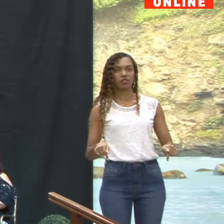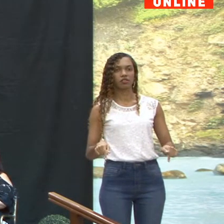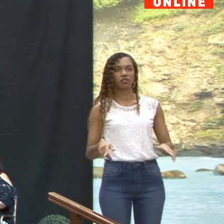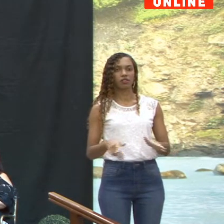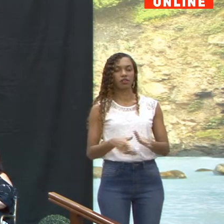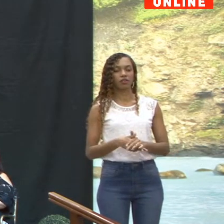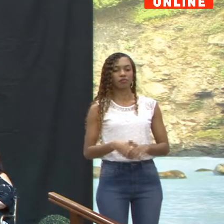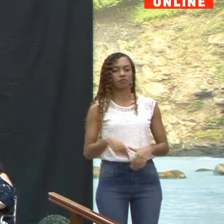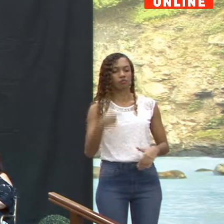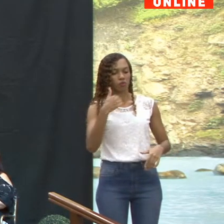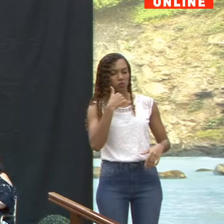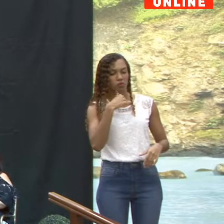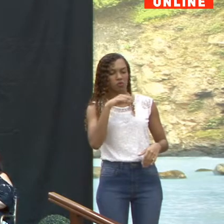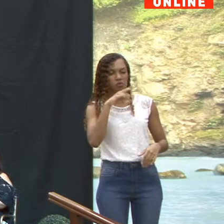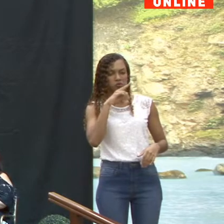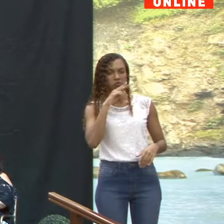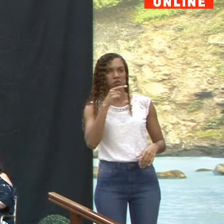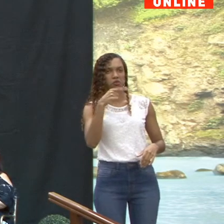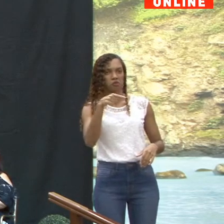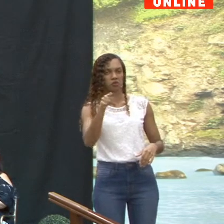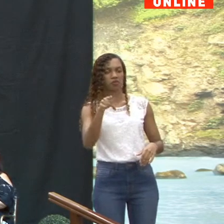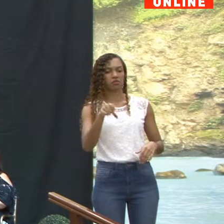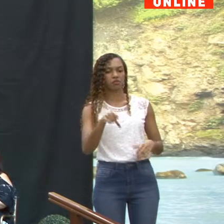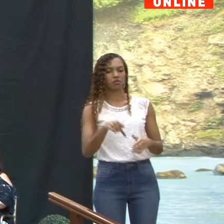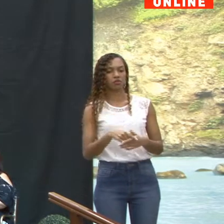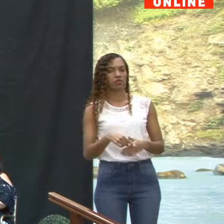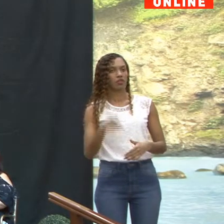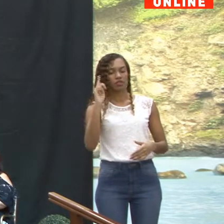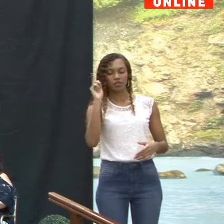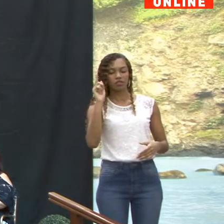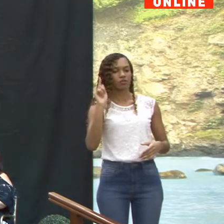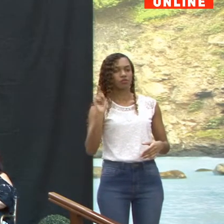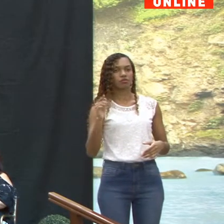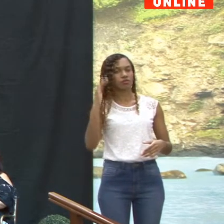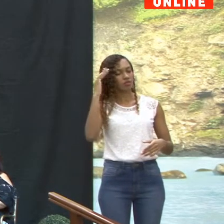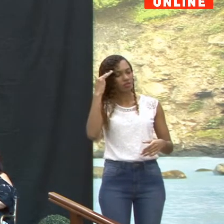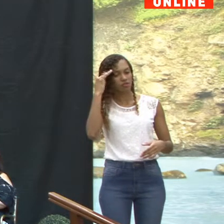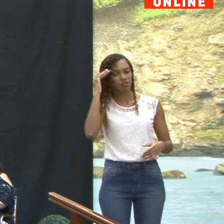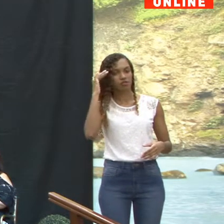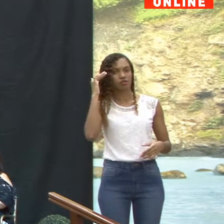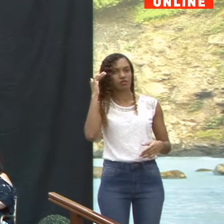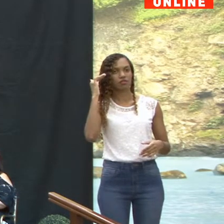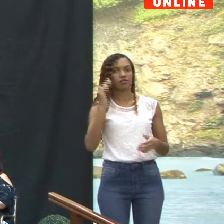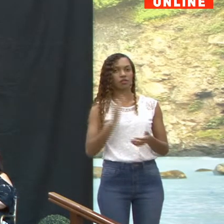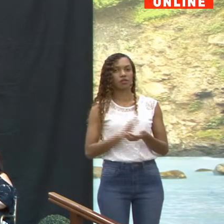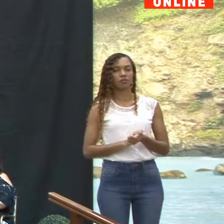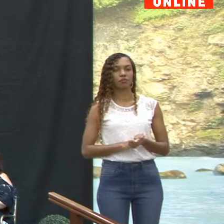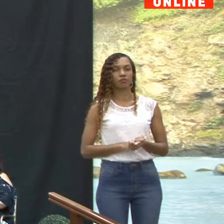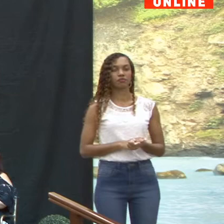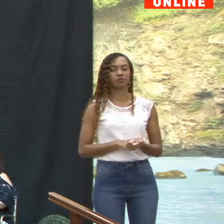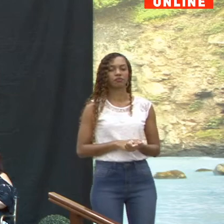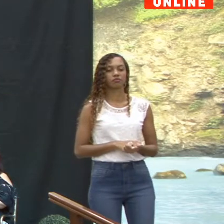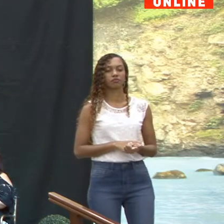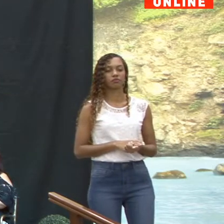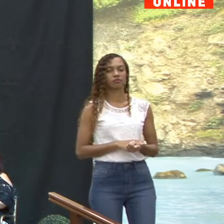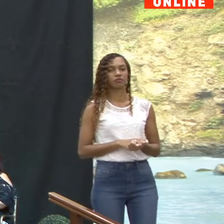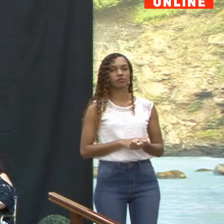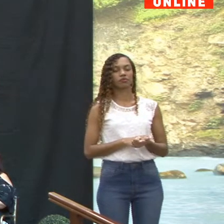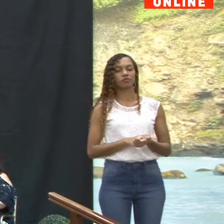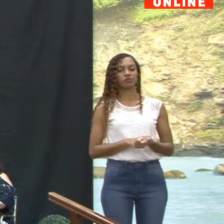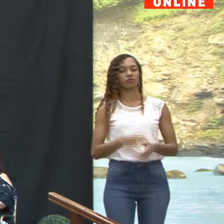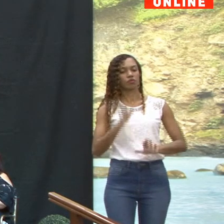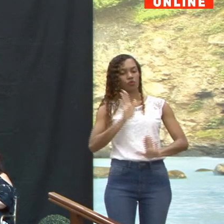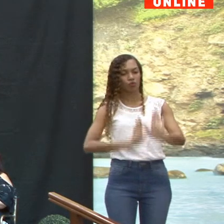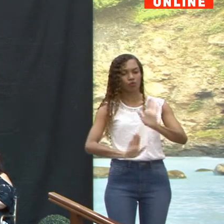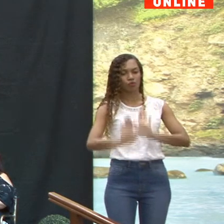o mesmo amadurecimento que você, mas tenha paciência. Sejas manso, cuida dos teus filhos para que um